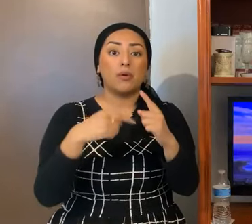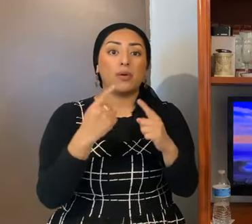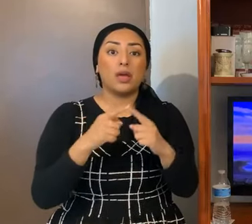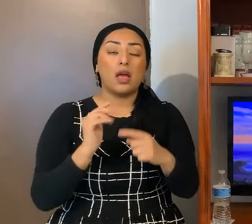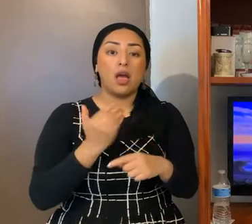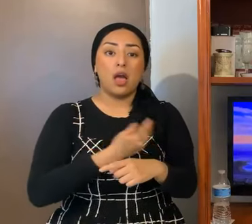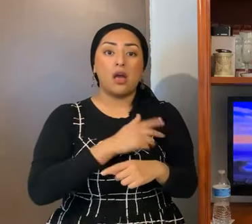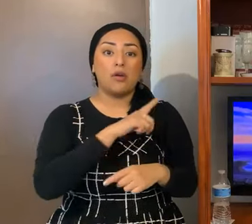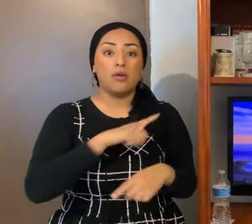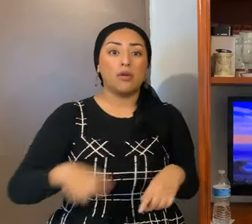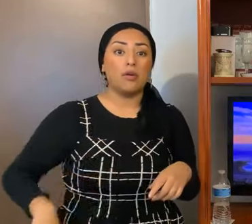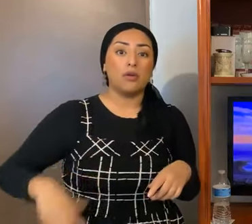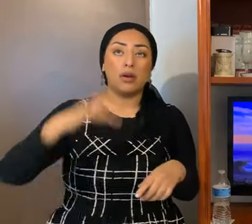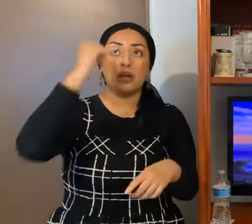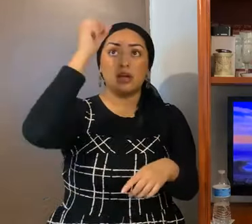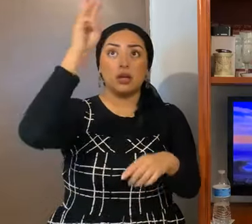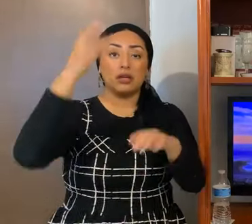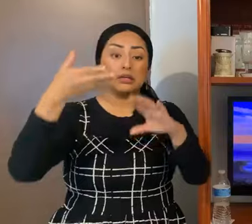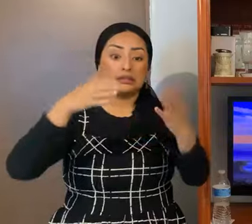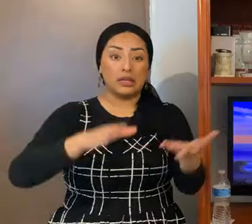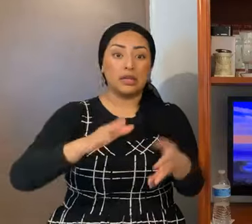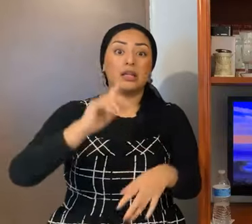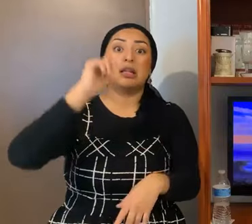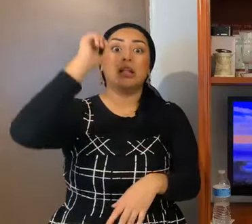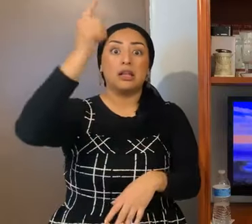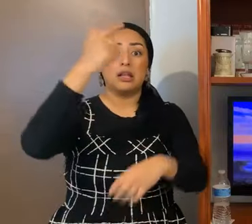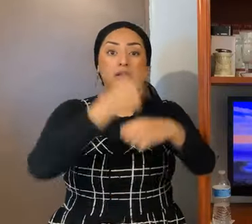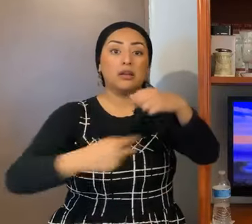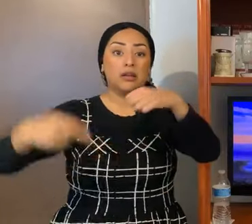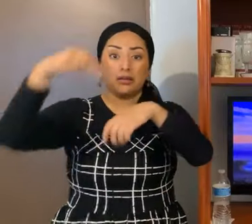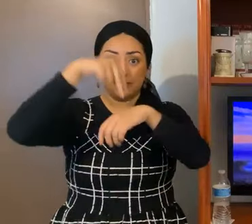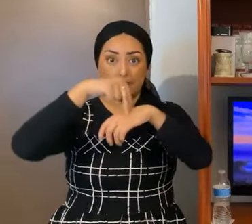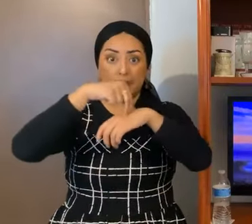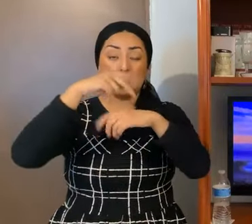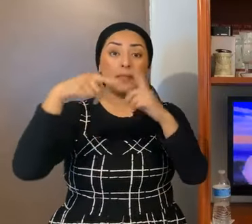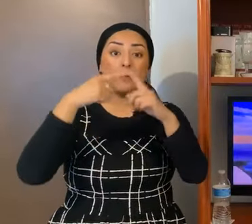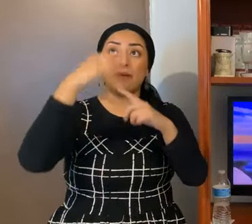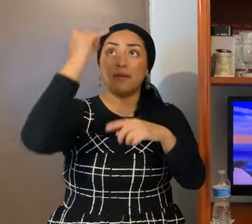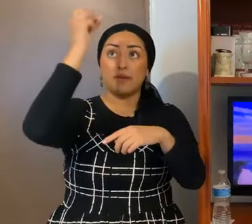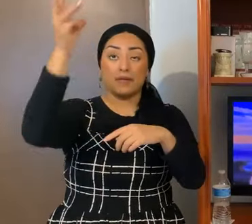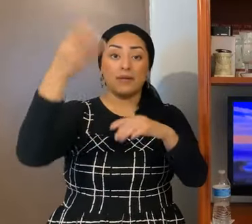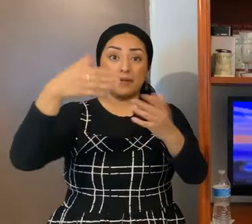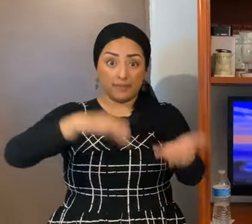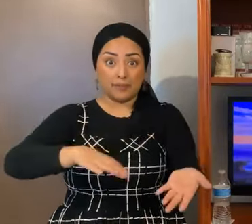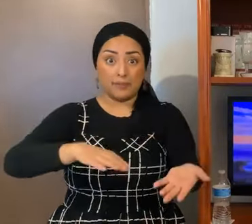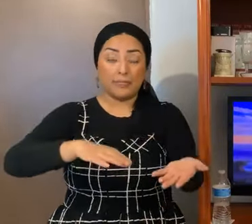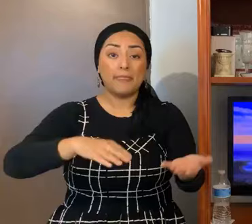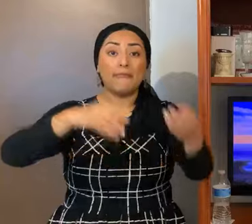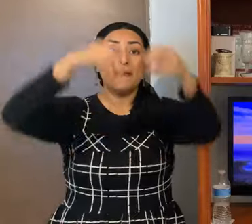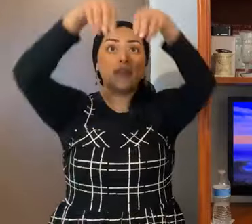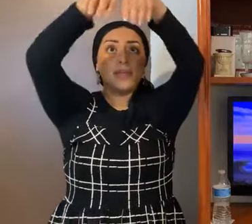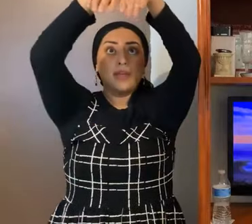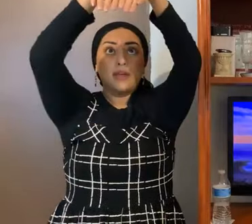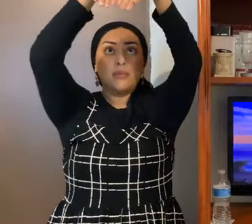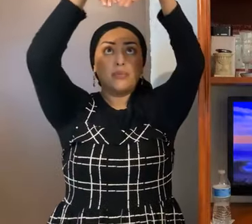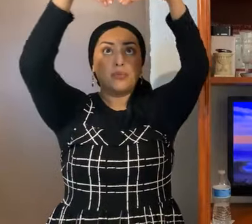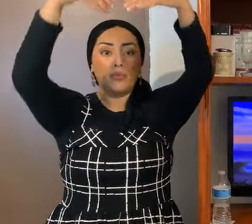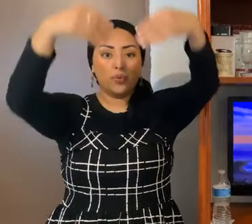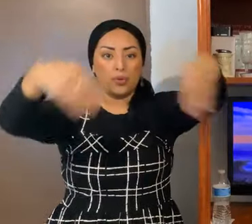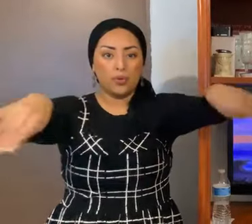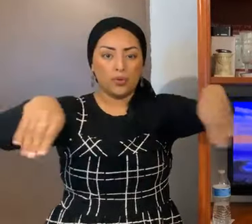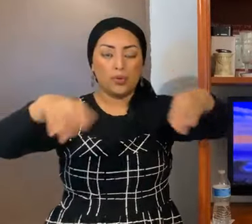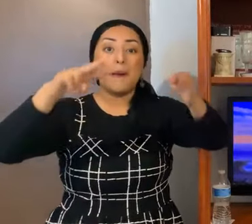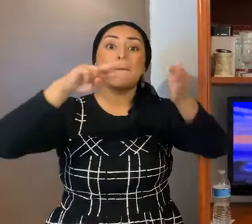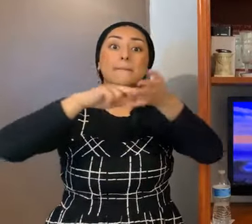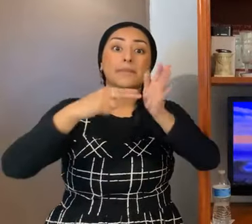Adón Yahshua HaMashiach murió, y después resucitó, aleluya, pero cuando Él murió, el velo del templo se rasgó, eso quiere decir que hoy